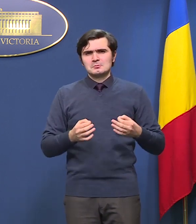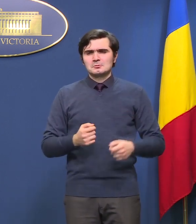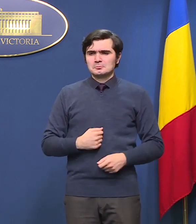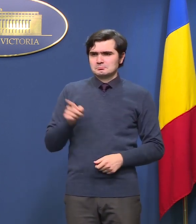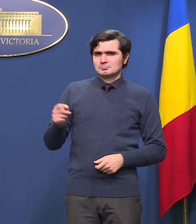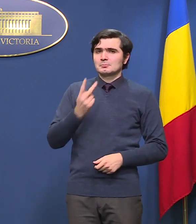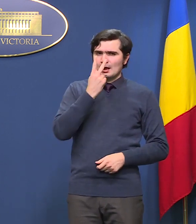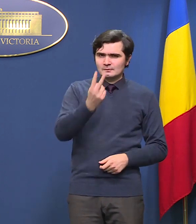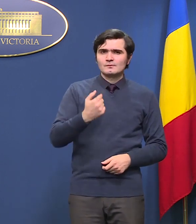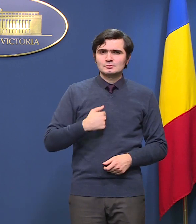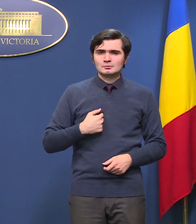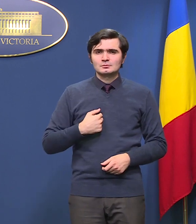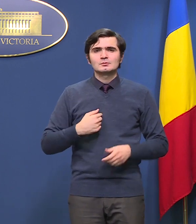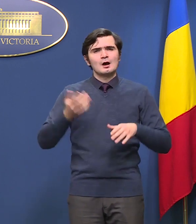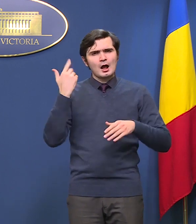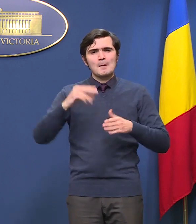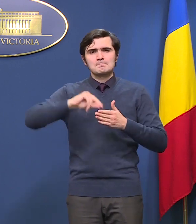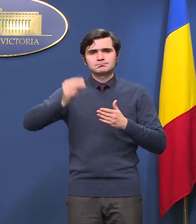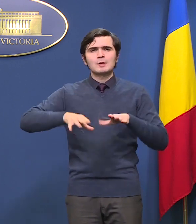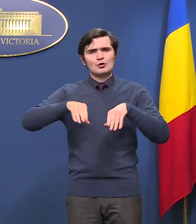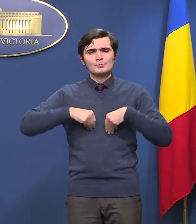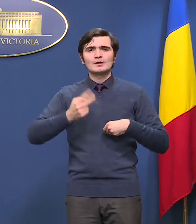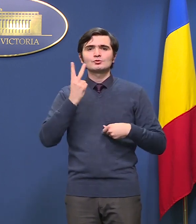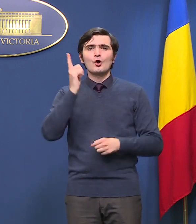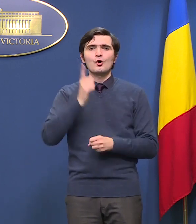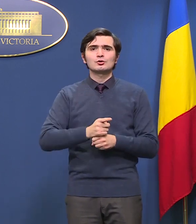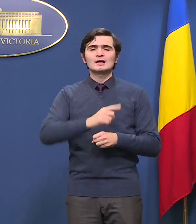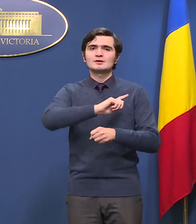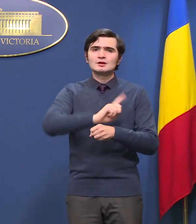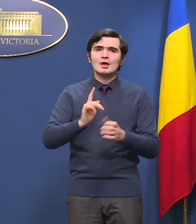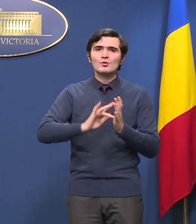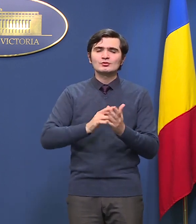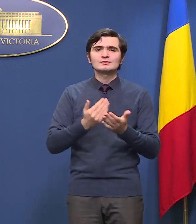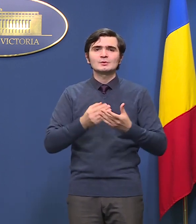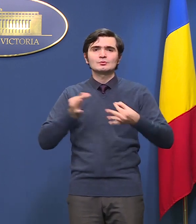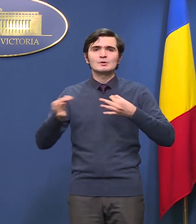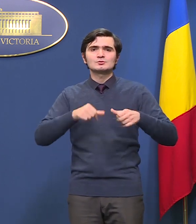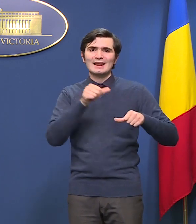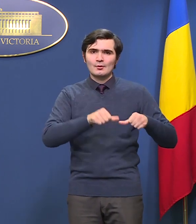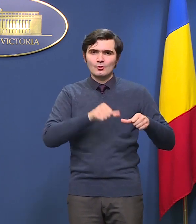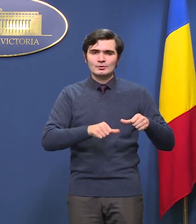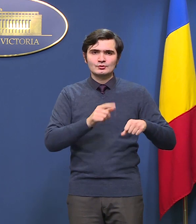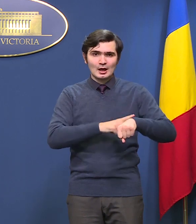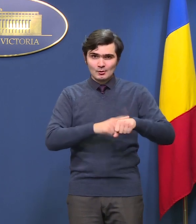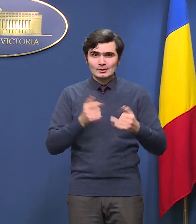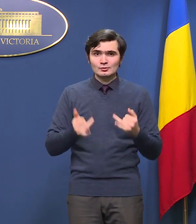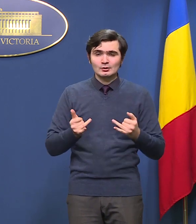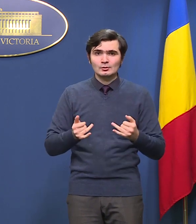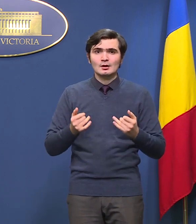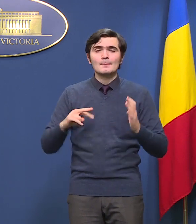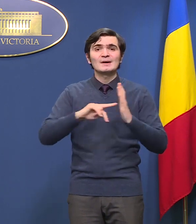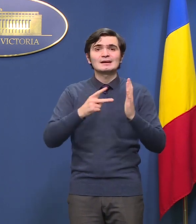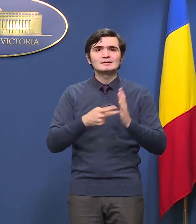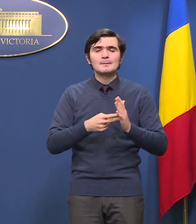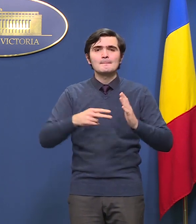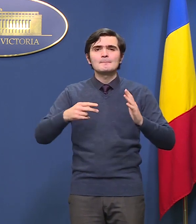adoptat două ordonanțe de urgență privind măsuri economice. În momentul de față punem la punct modul de aplicare